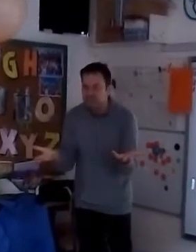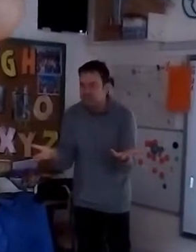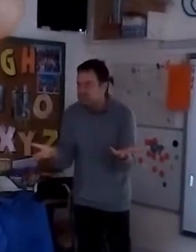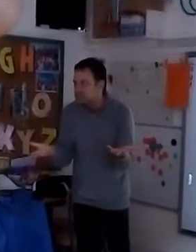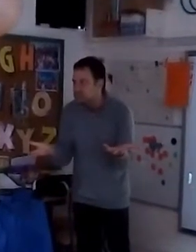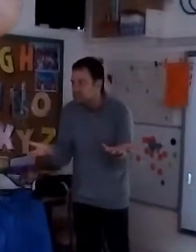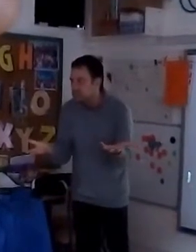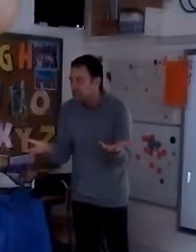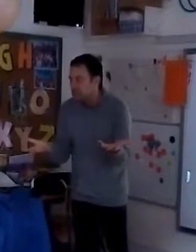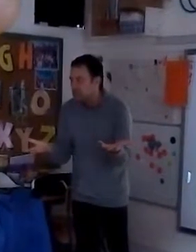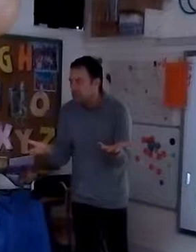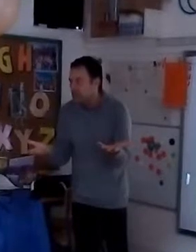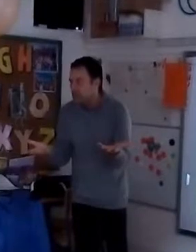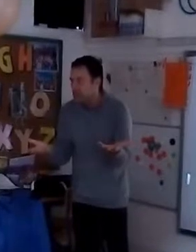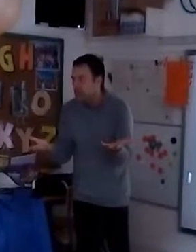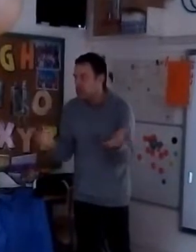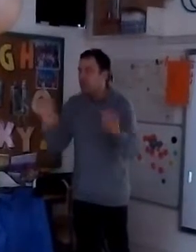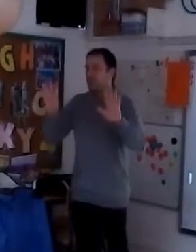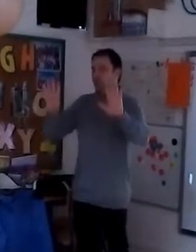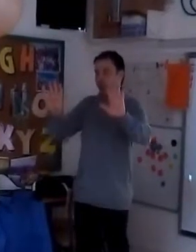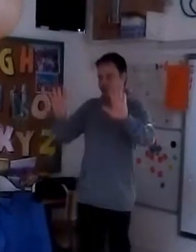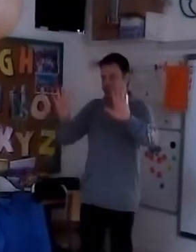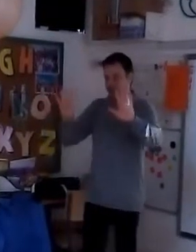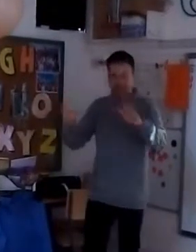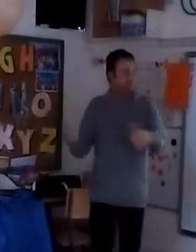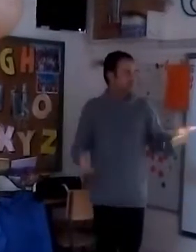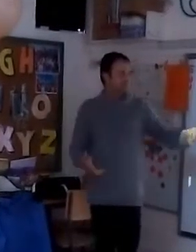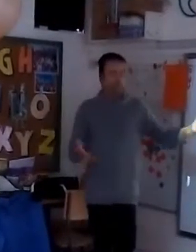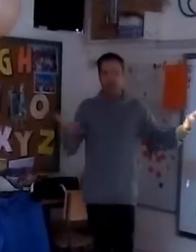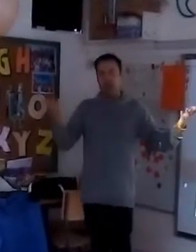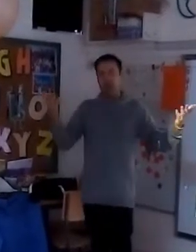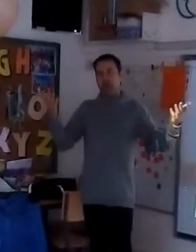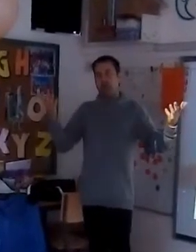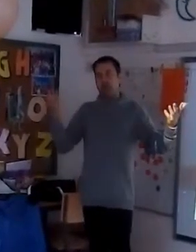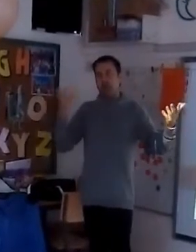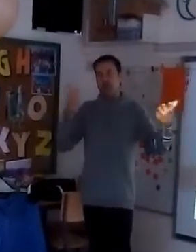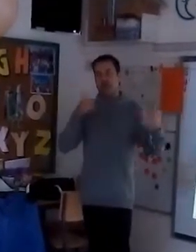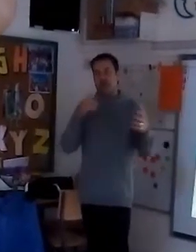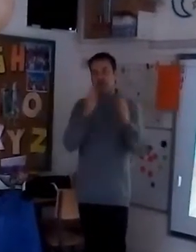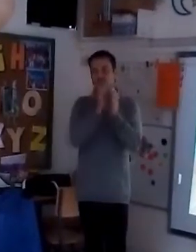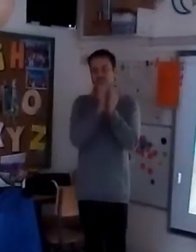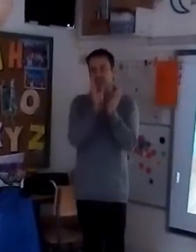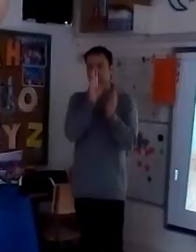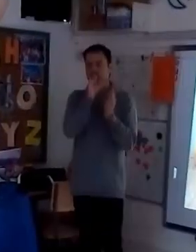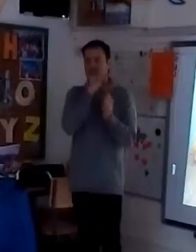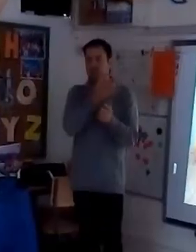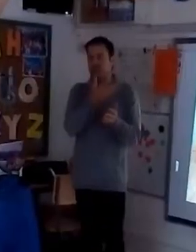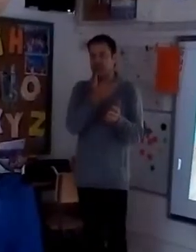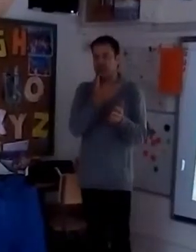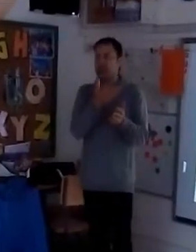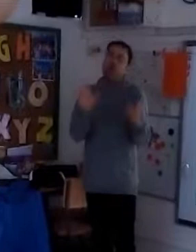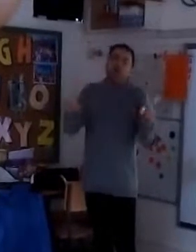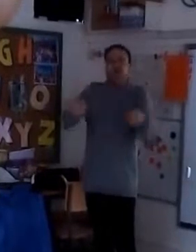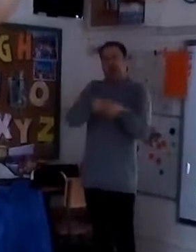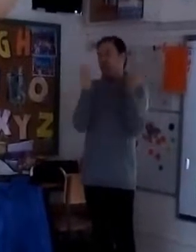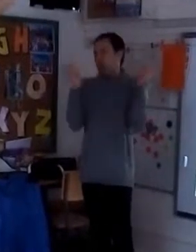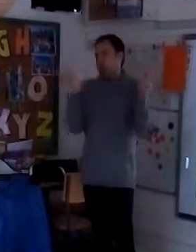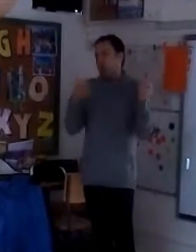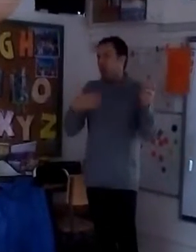si uno ya tiene un patito? 9. 9, tenía 10, rompió uno, quedan 9, porque al abrirse uno, bueno, dijo, va,